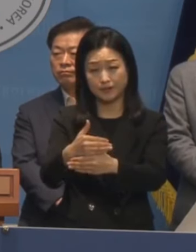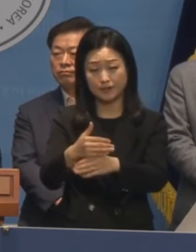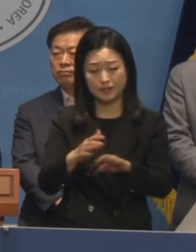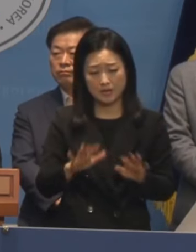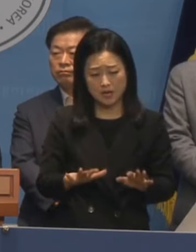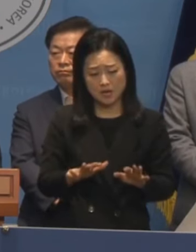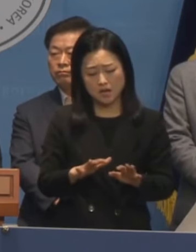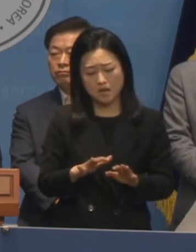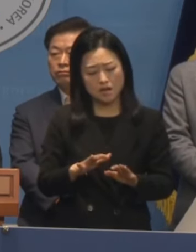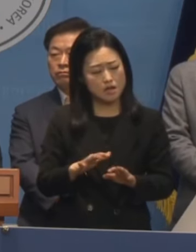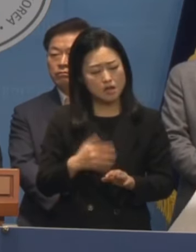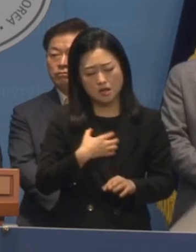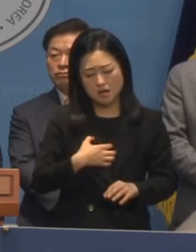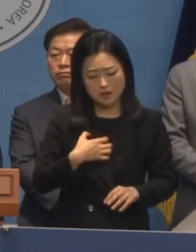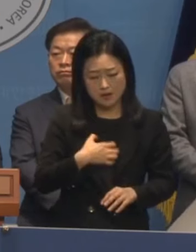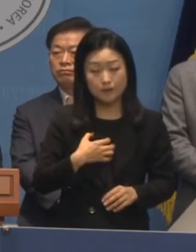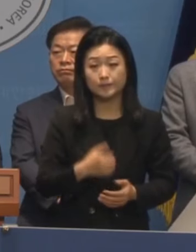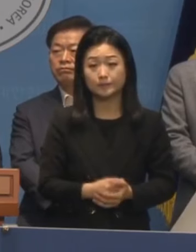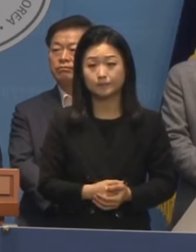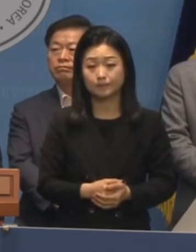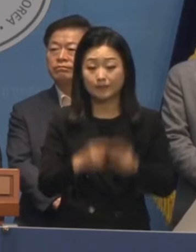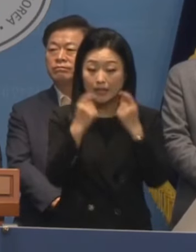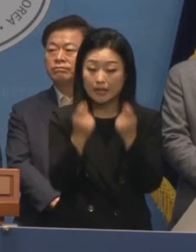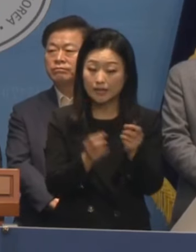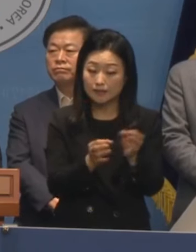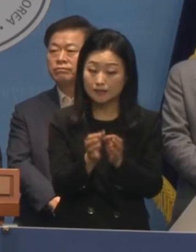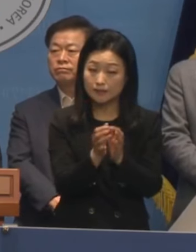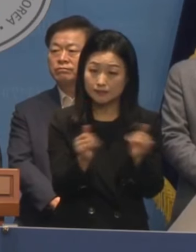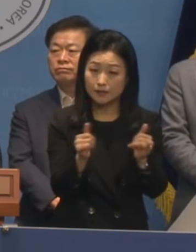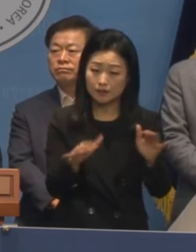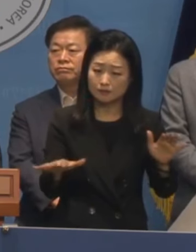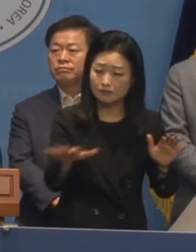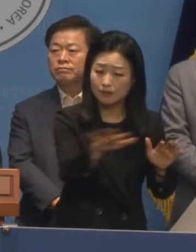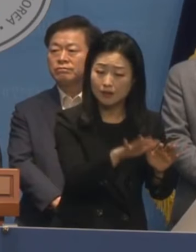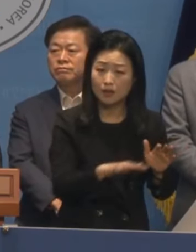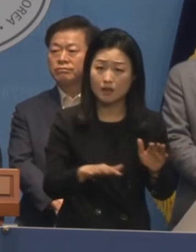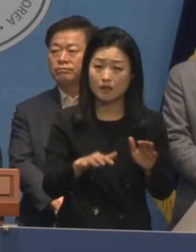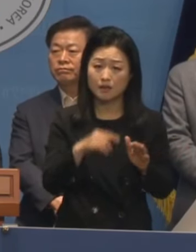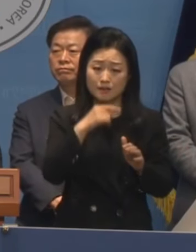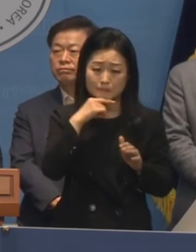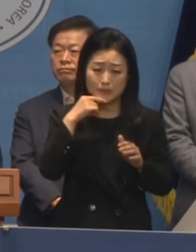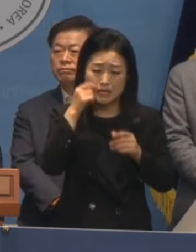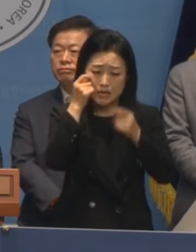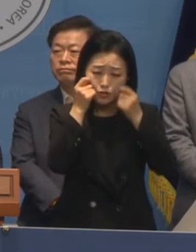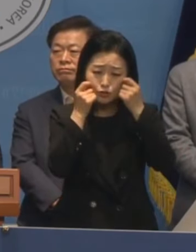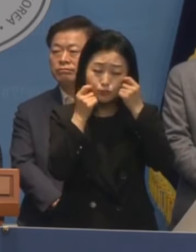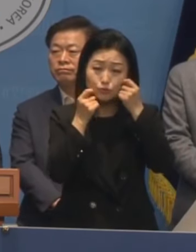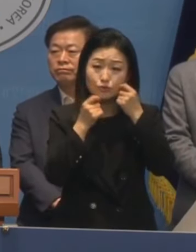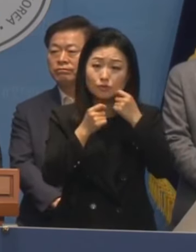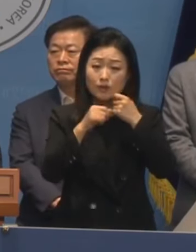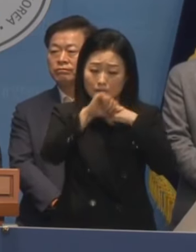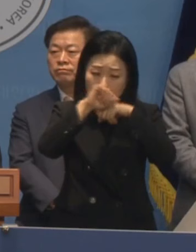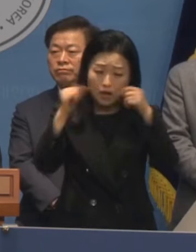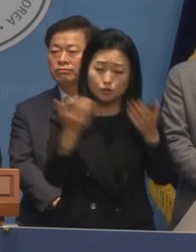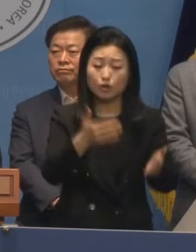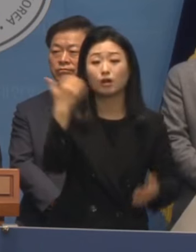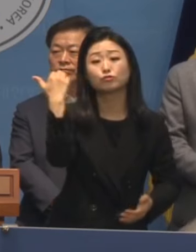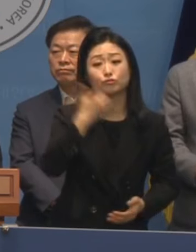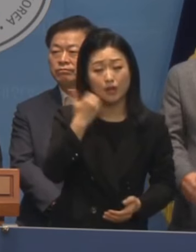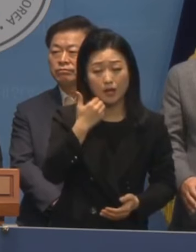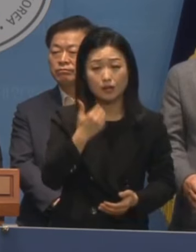외치고 있습니다 이들 장업자 소상공인의 피눈물을 누가 어떻게